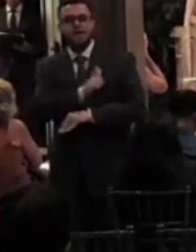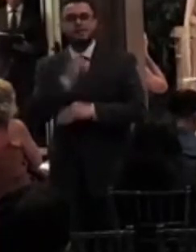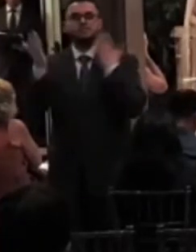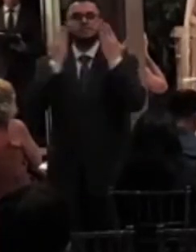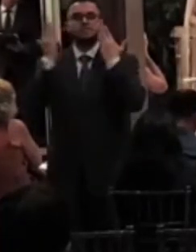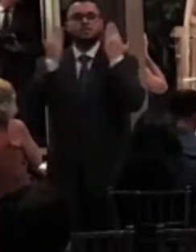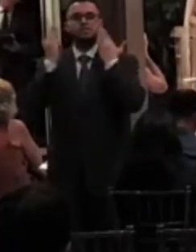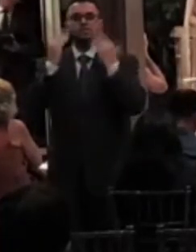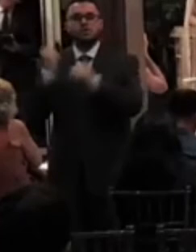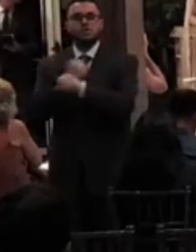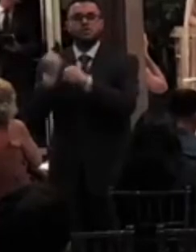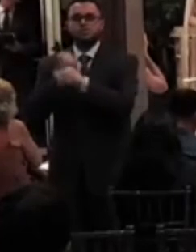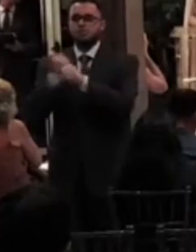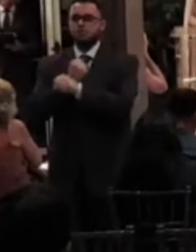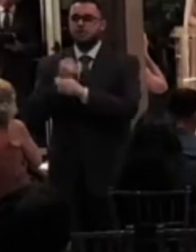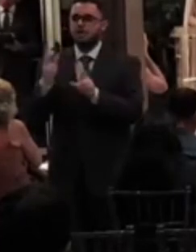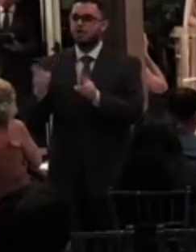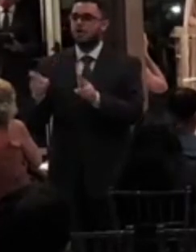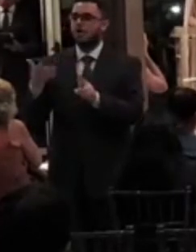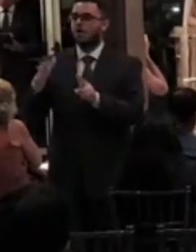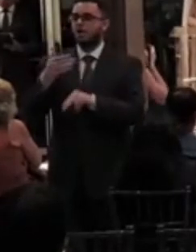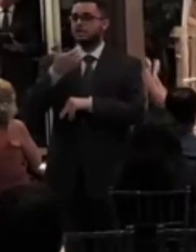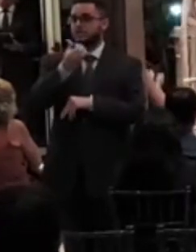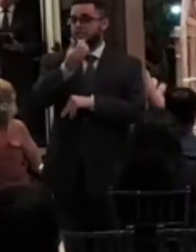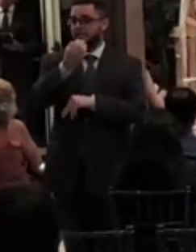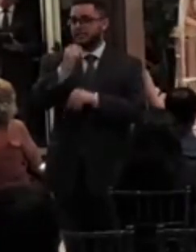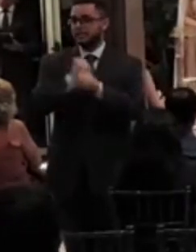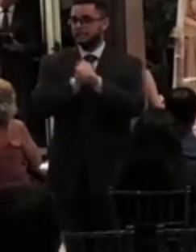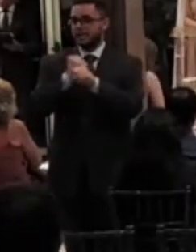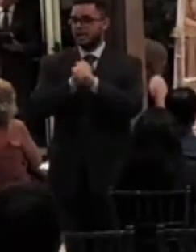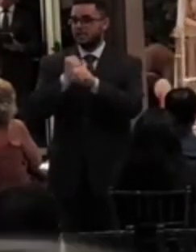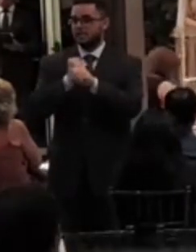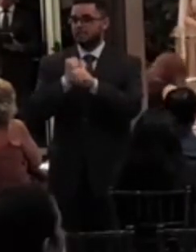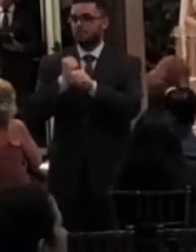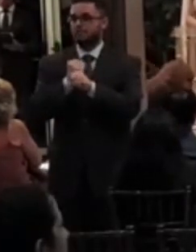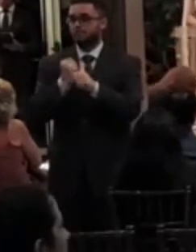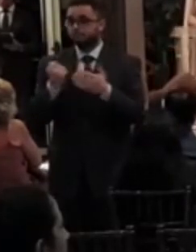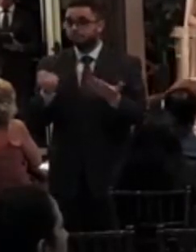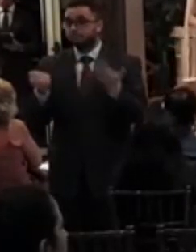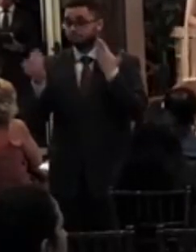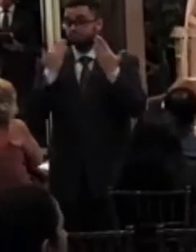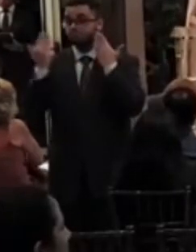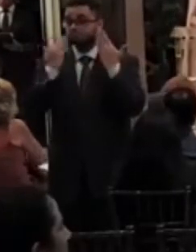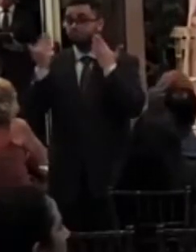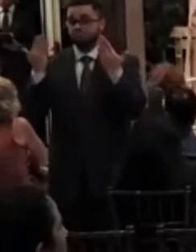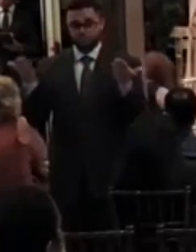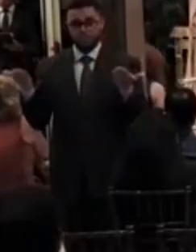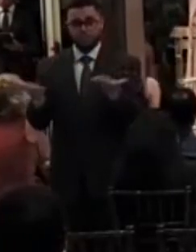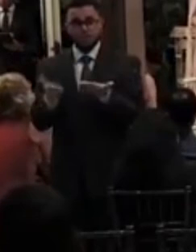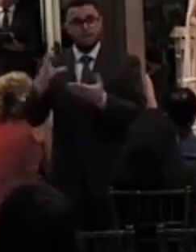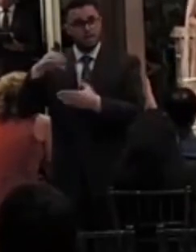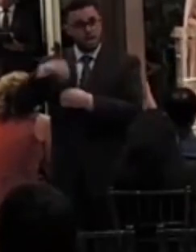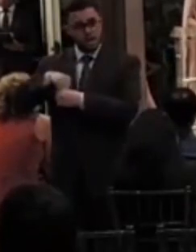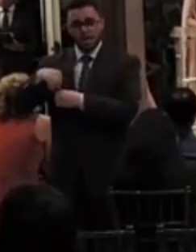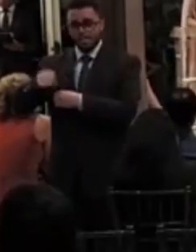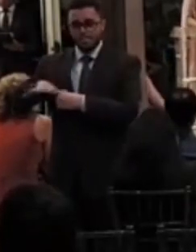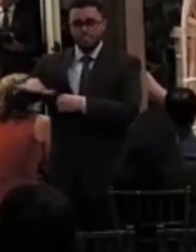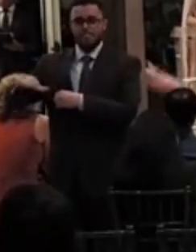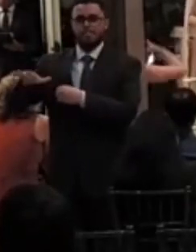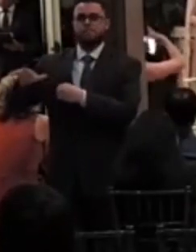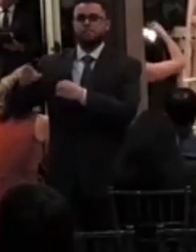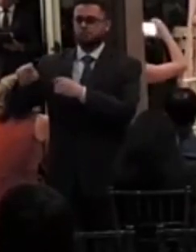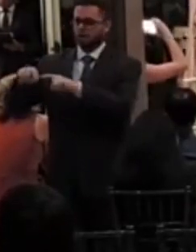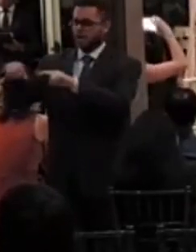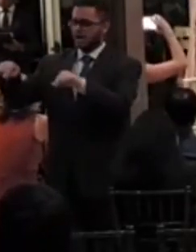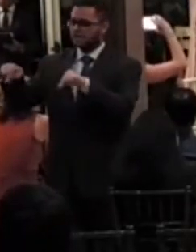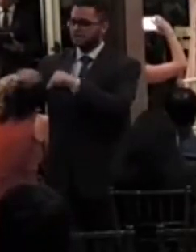que construímos nesses quase 60 anos. A psicologia que está, sim, nas clínicas e consultórios, mas